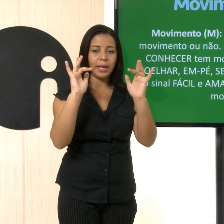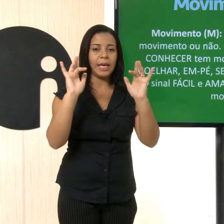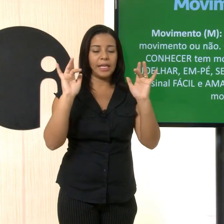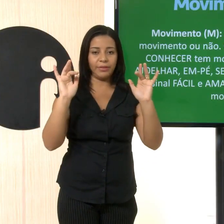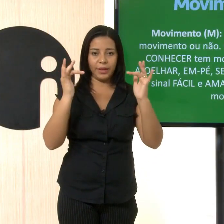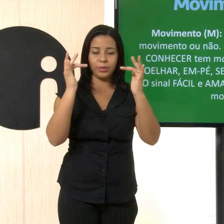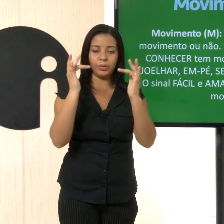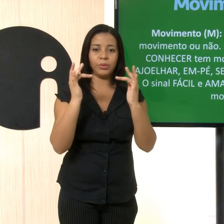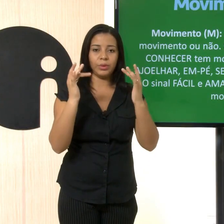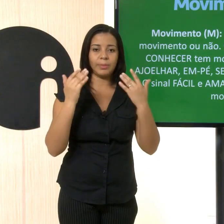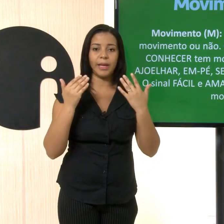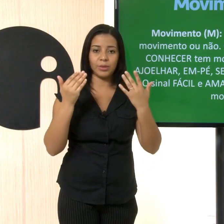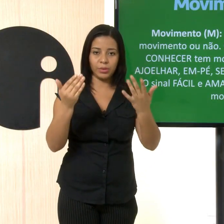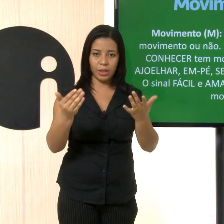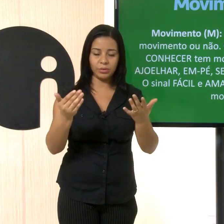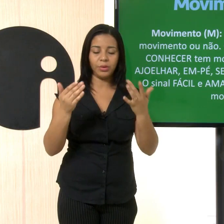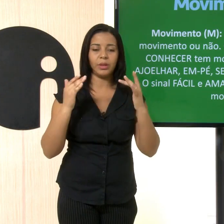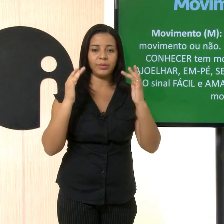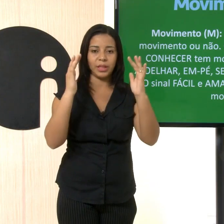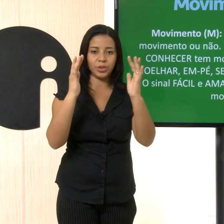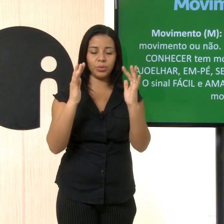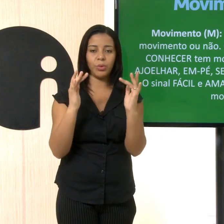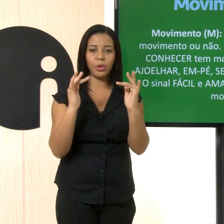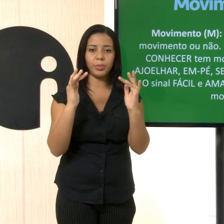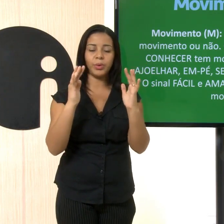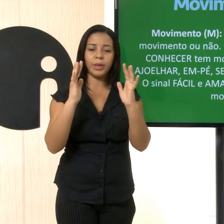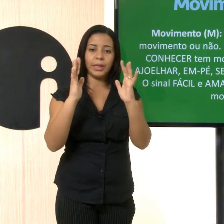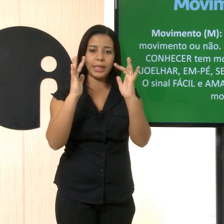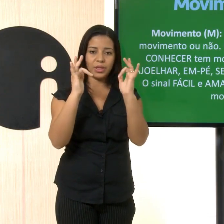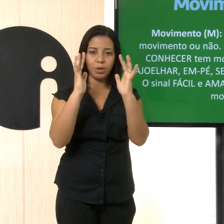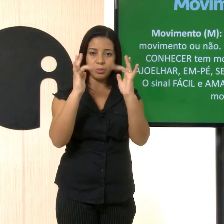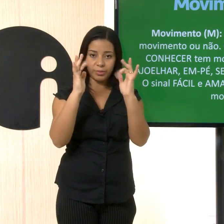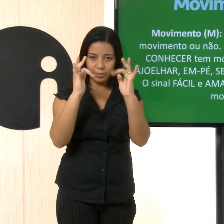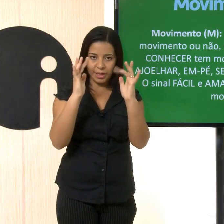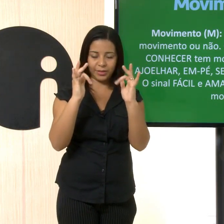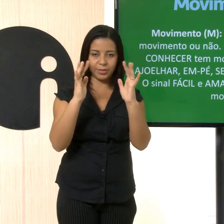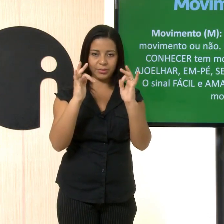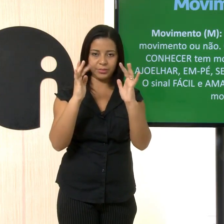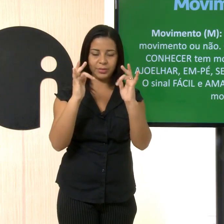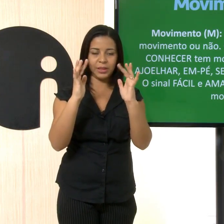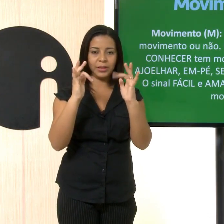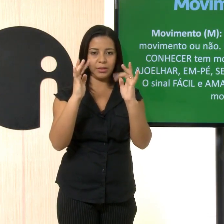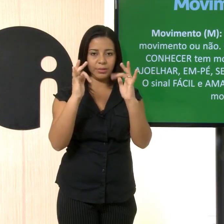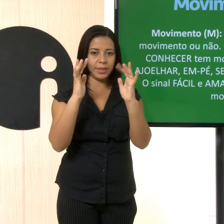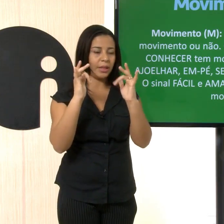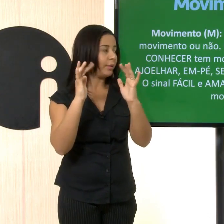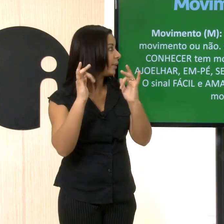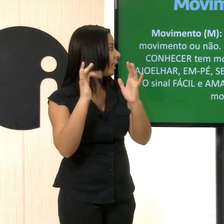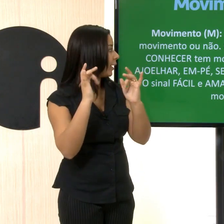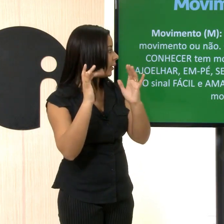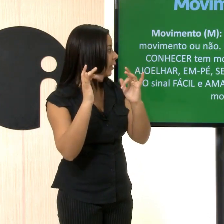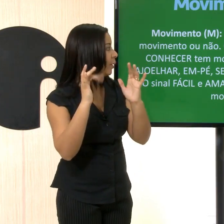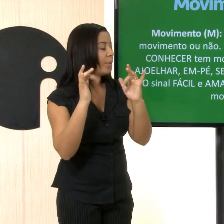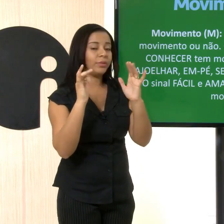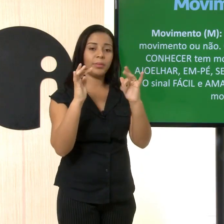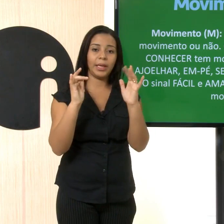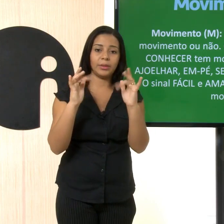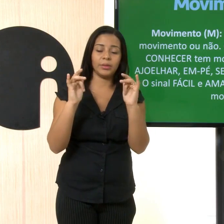Ele é feito no espaço neutro, na frente do corpo, e este é um movimento. Então, é um sinal que tem movimento.